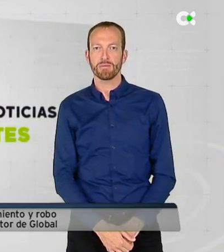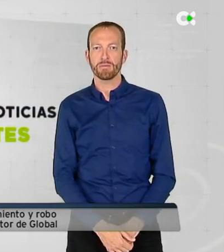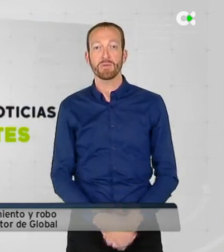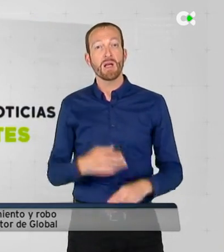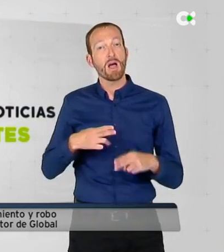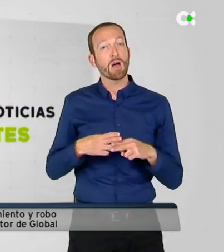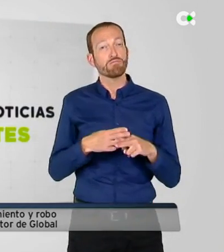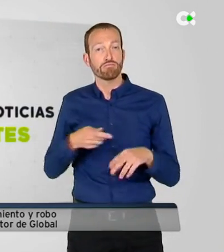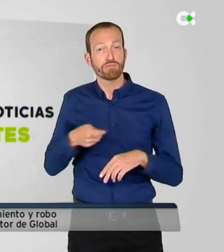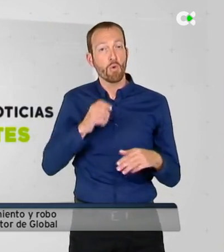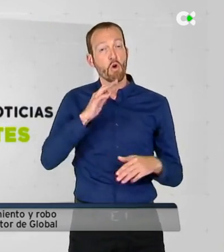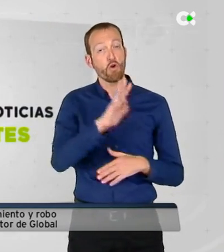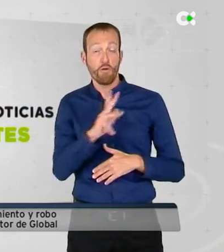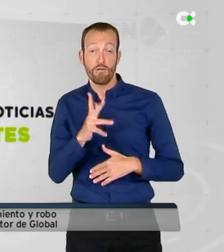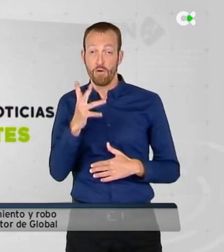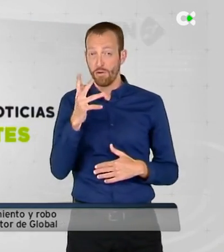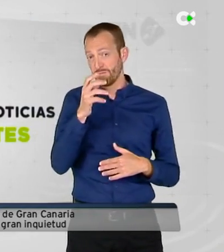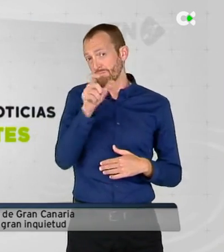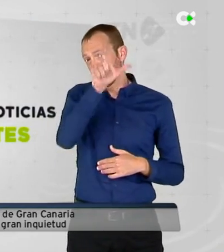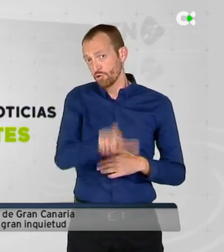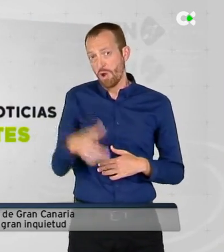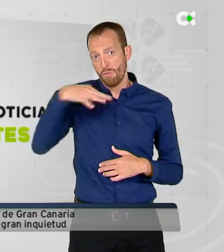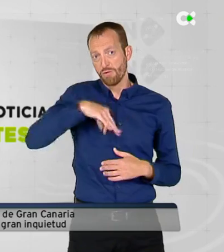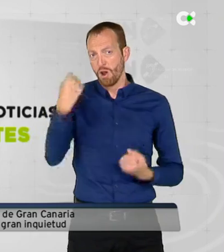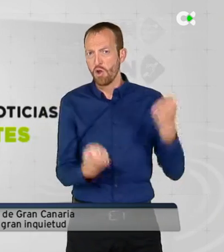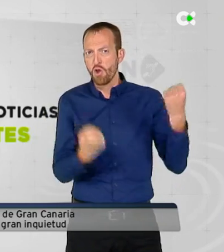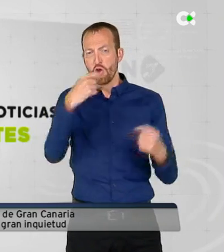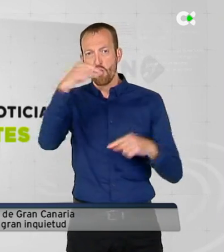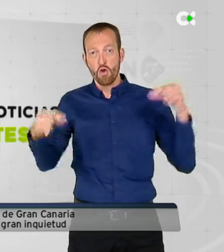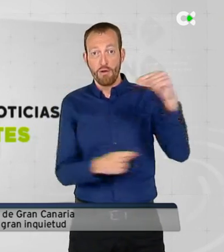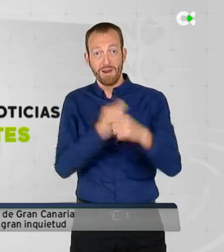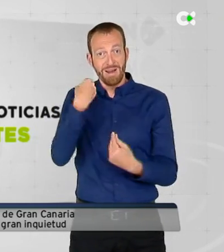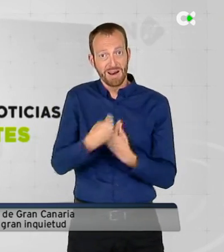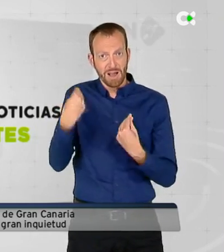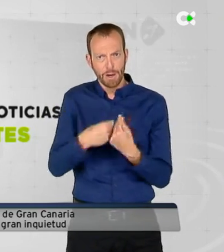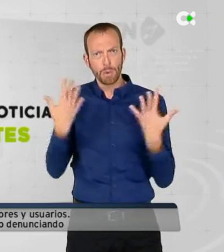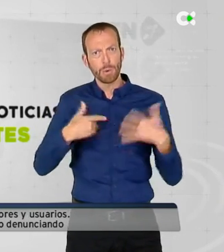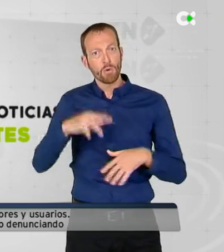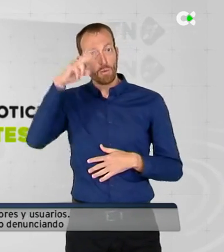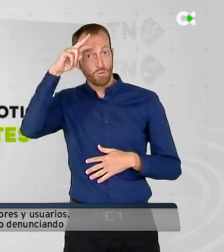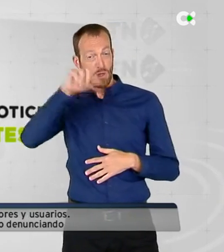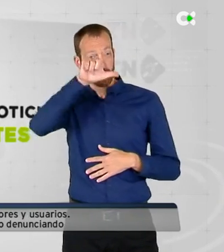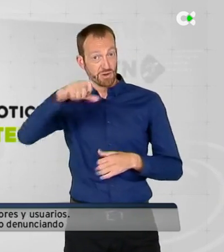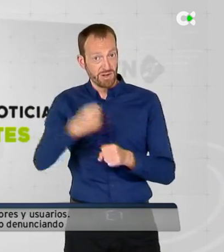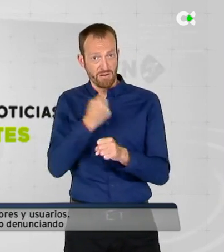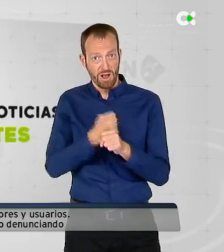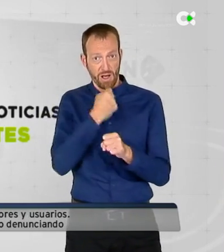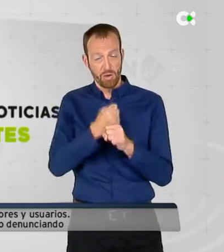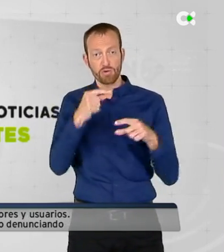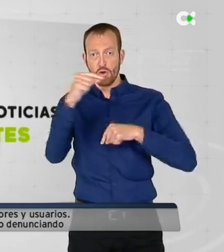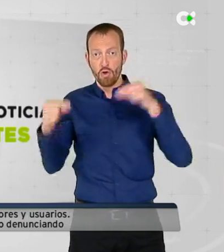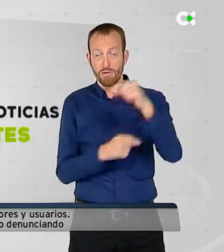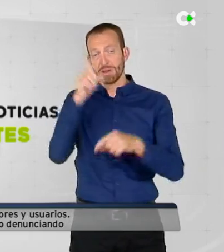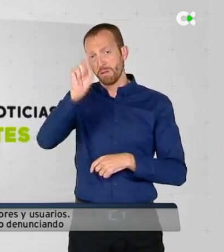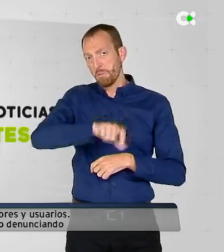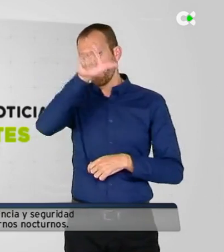El apuñalamiento y robo a un conductor de Global en una estación de Gran Canaria ha generado gran inquietud entre trabajadores y usuarios.